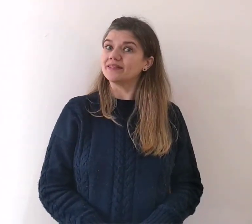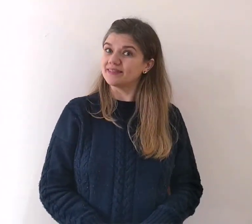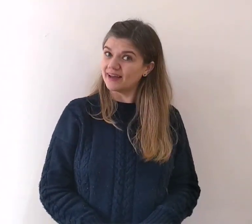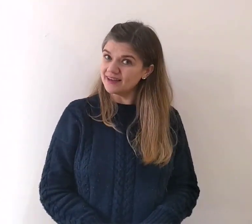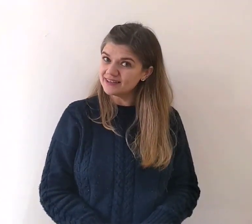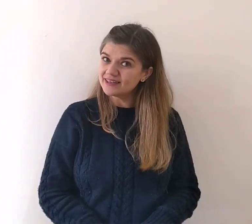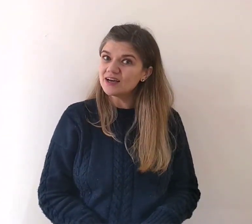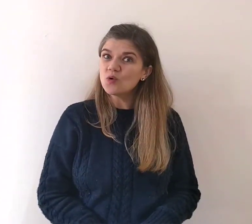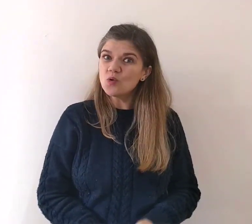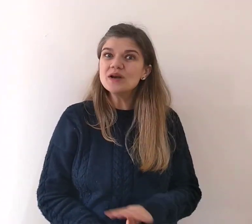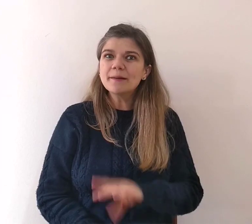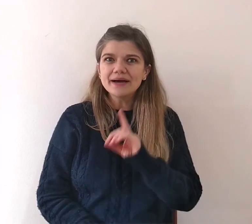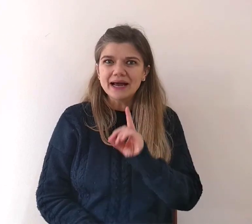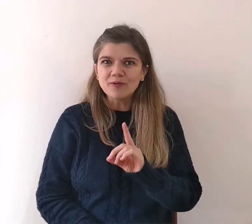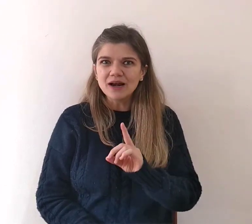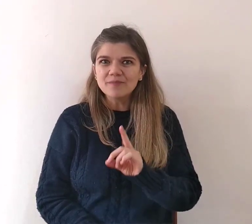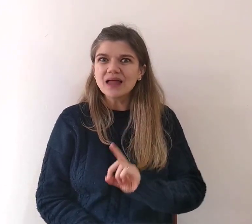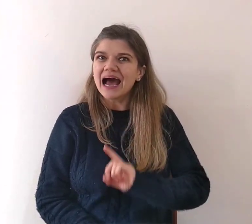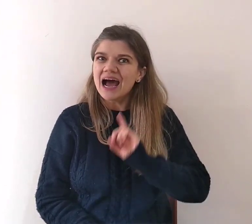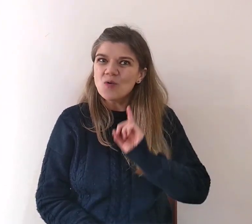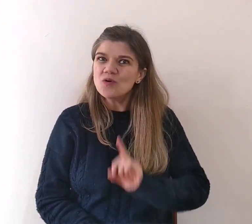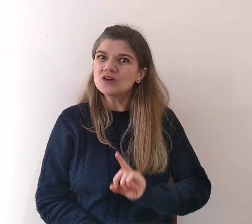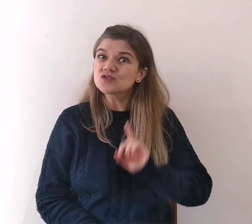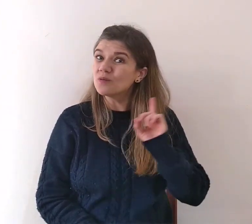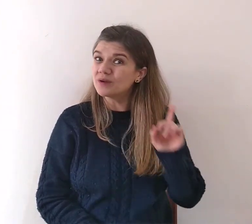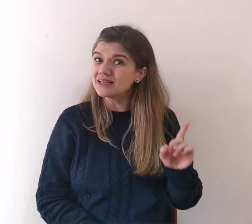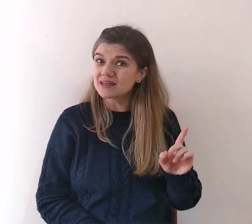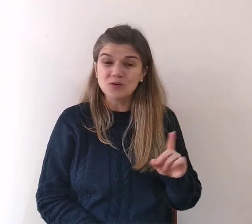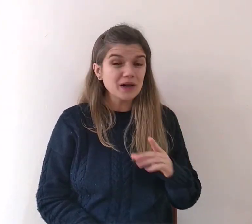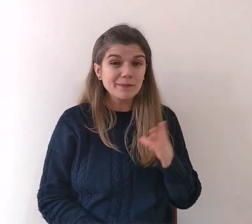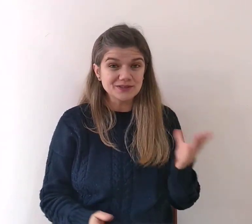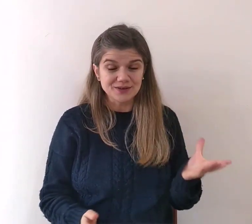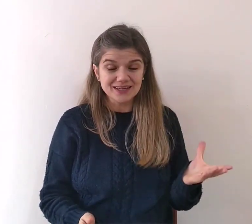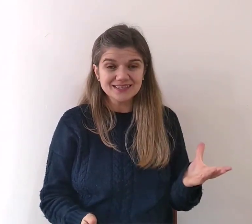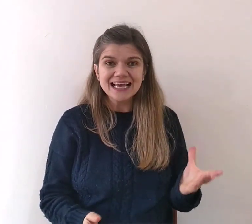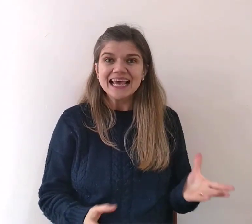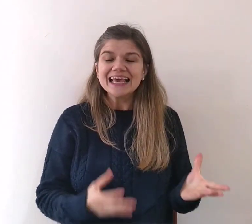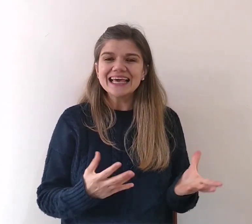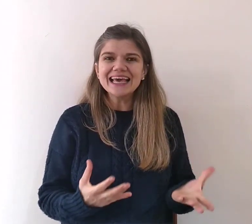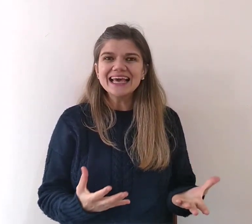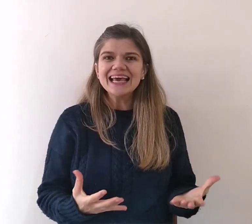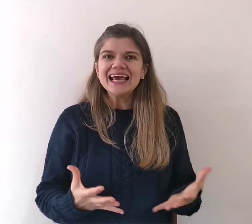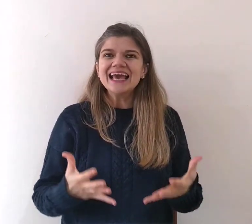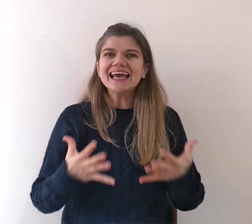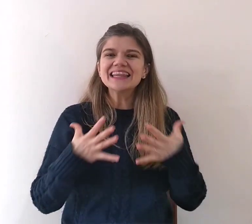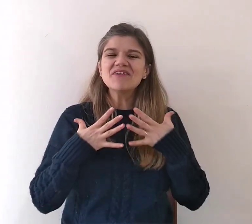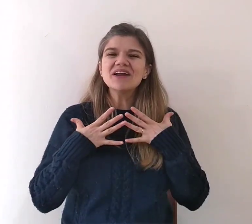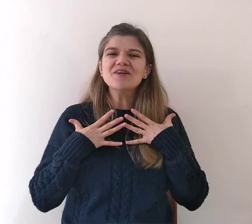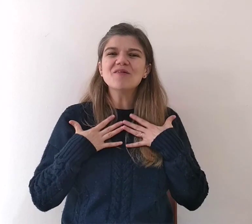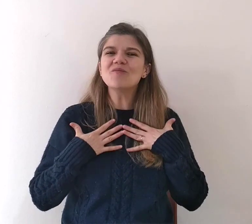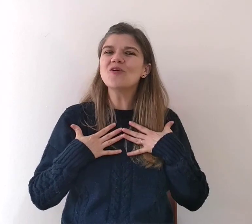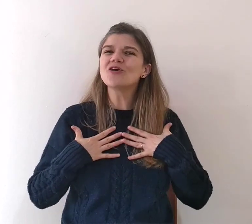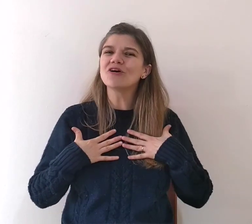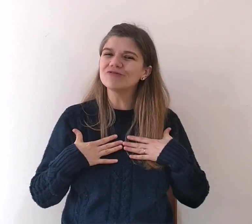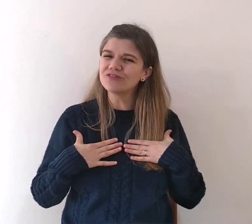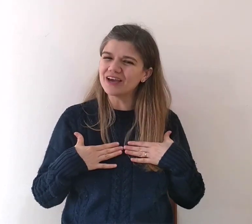cuenta una parábola a unos hombres, a unas personas, que estaban muy